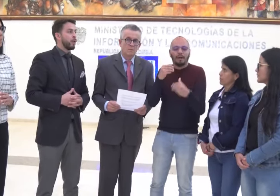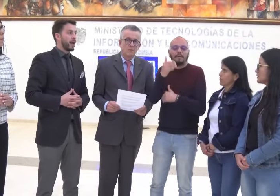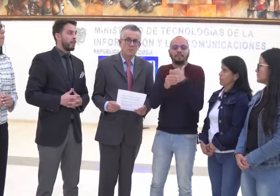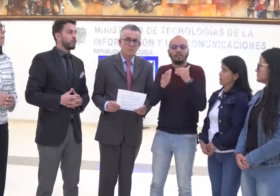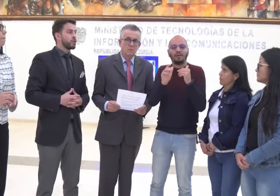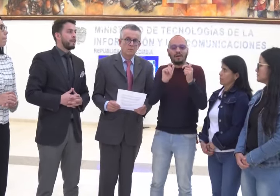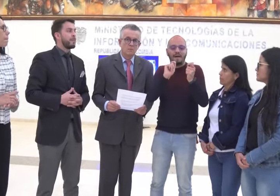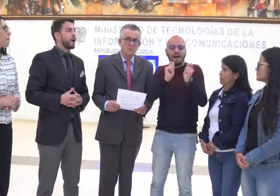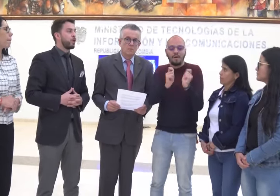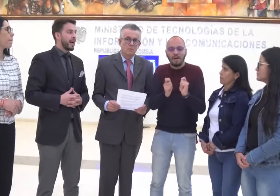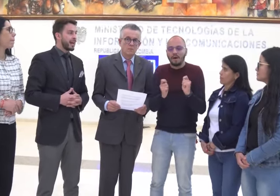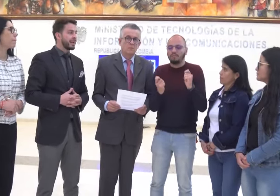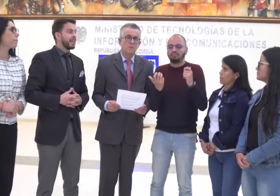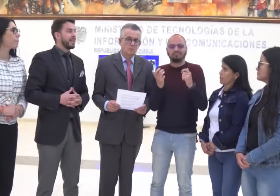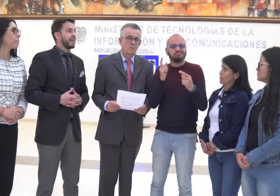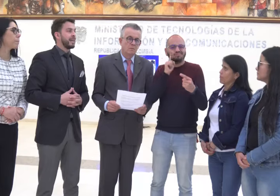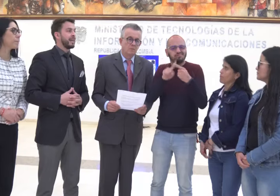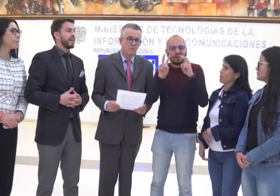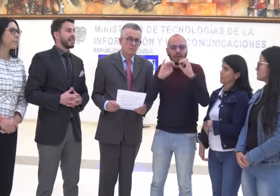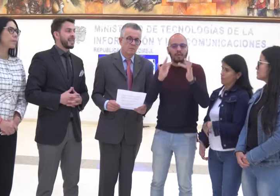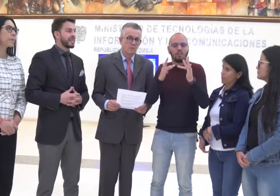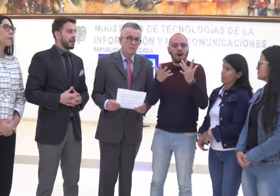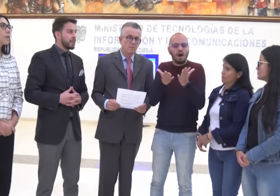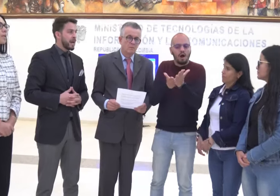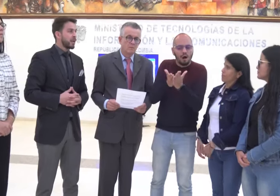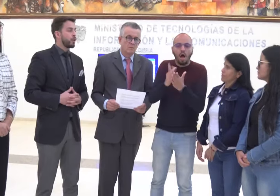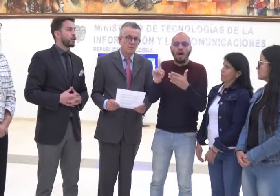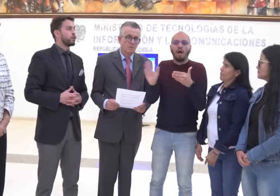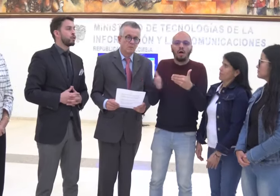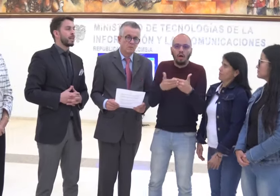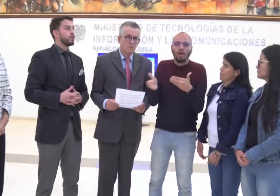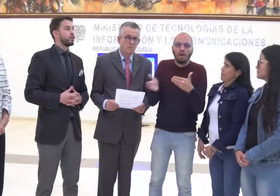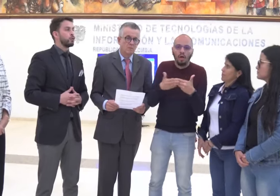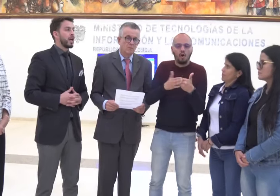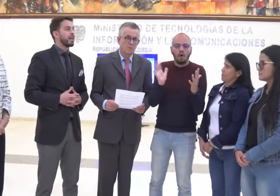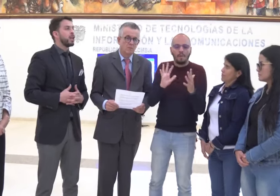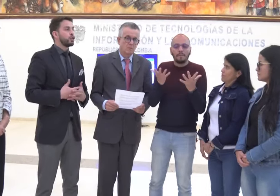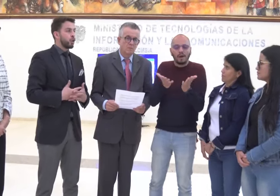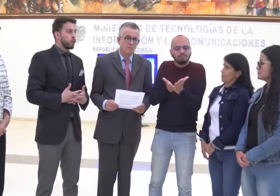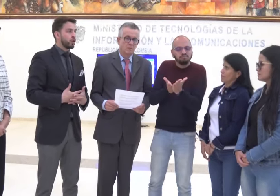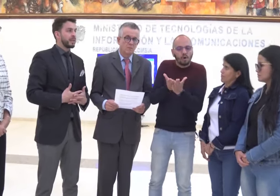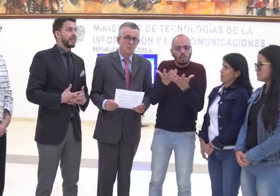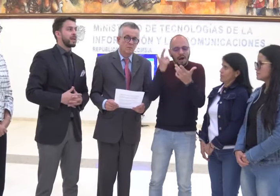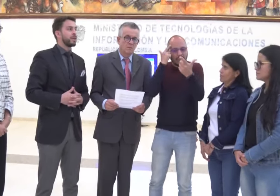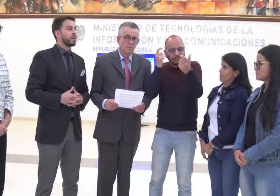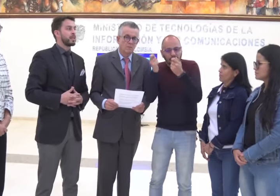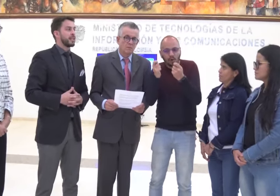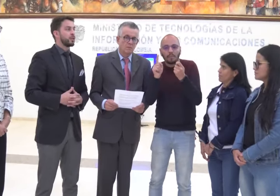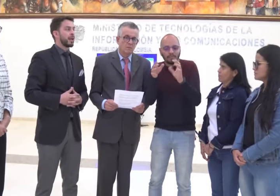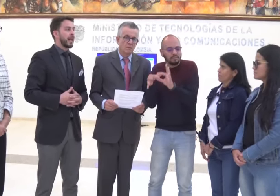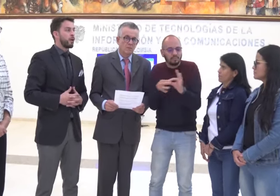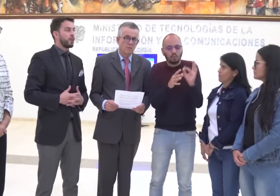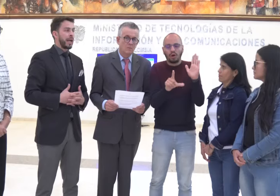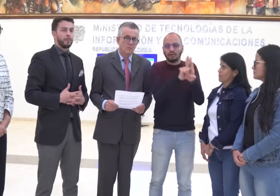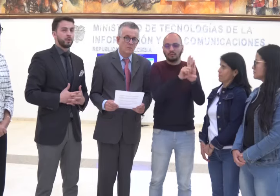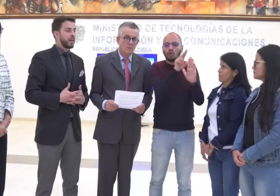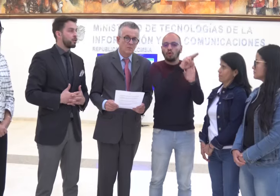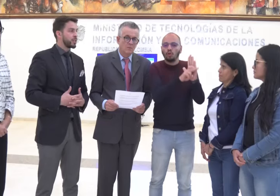podamos mejorar, quizás cambiar o incluso reestructurar todo lo que tiene que ver con el centro de relevo, por ejemplo, que no